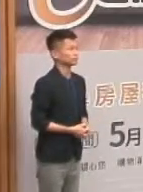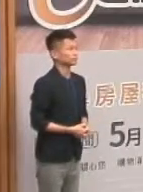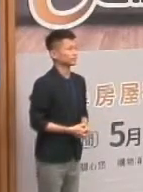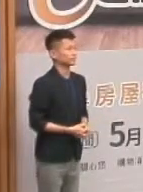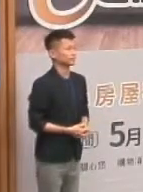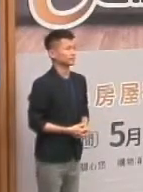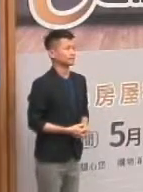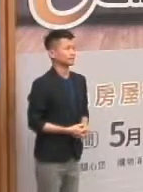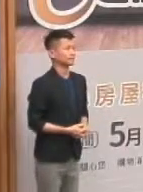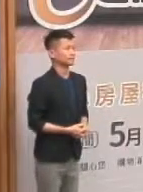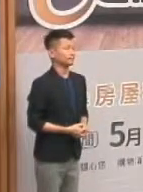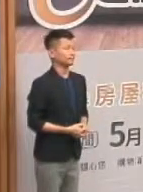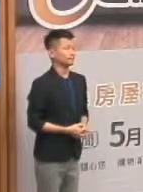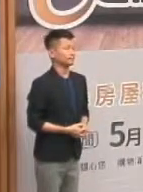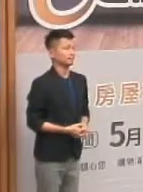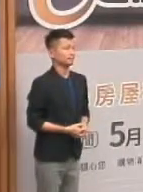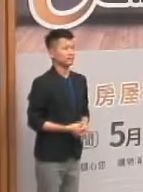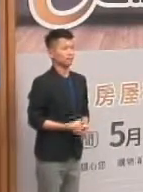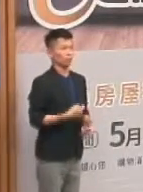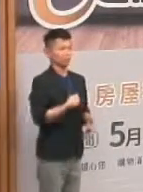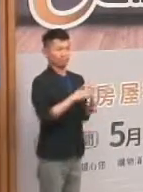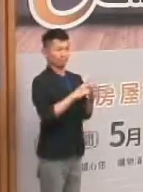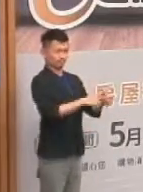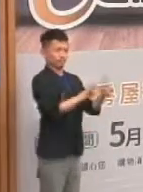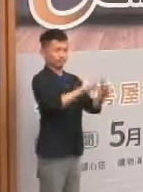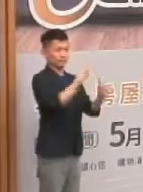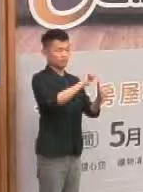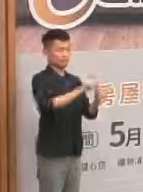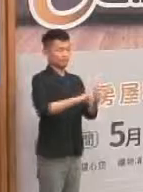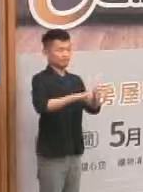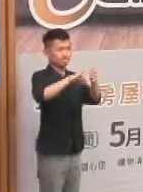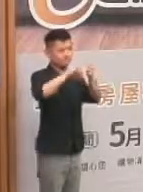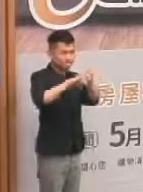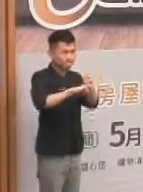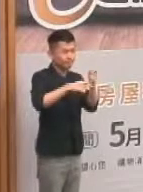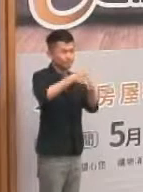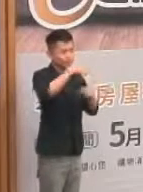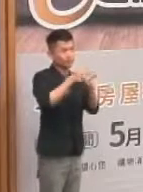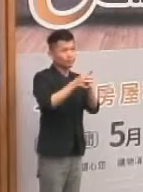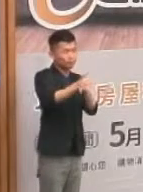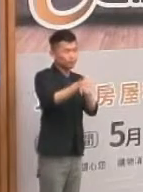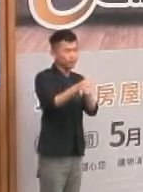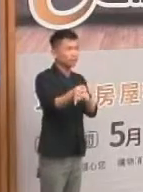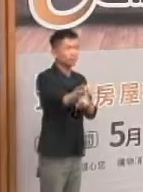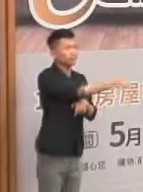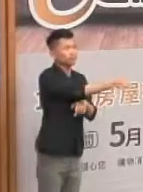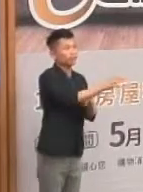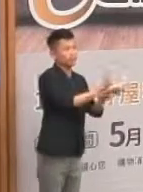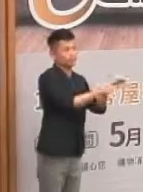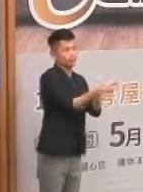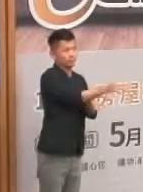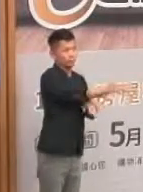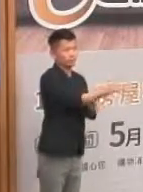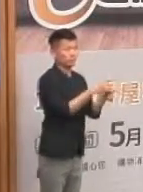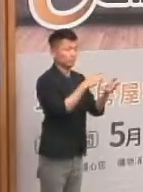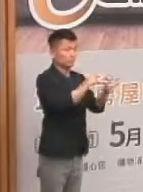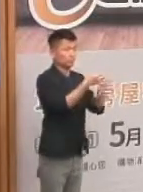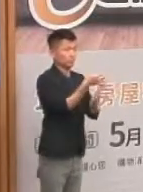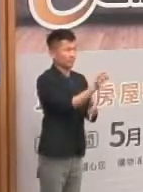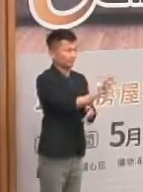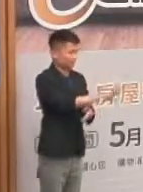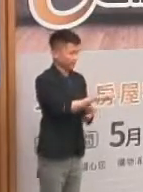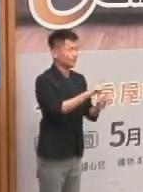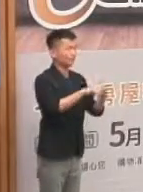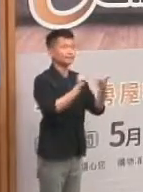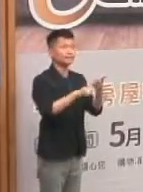那另外一个我们这里推荐就是说，约定转账纳税，这个我想第一个它没有手续费负担，第二个